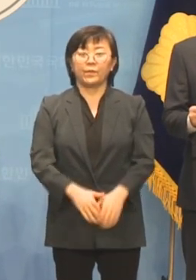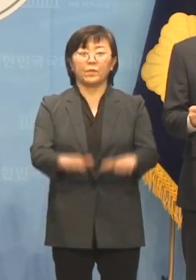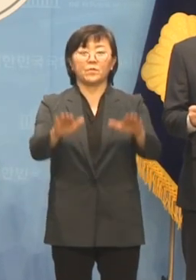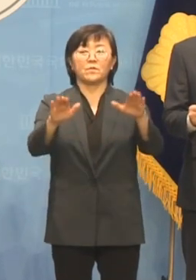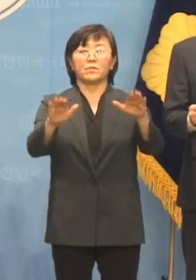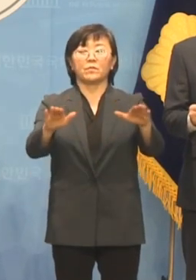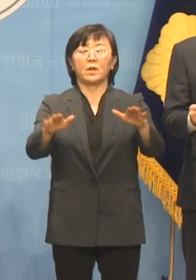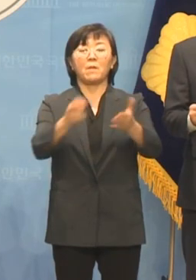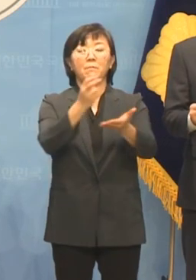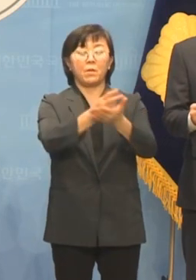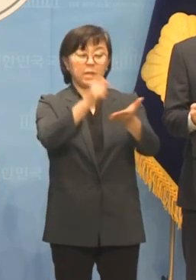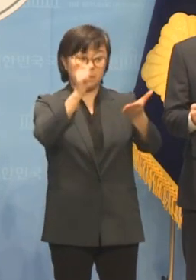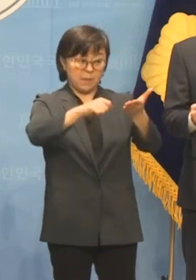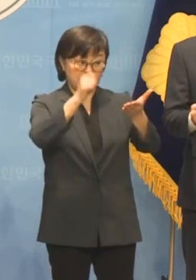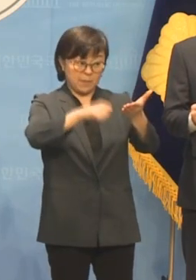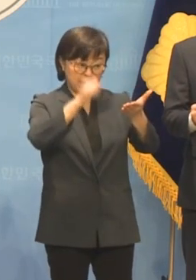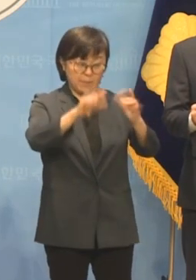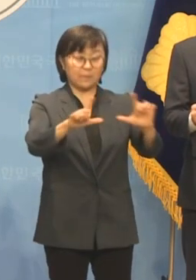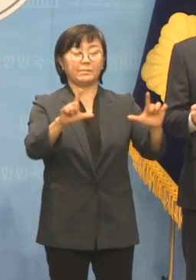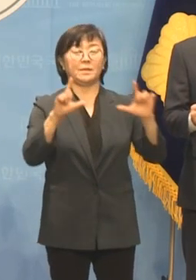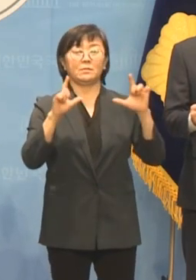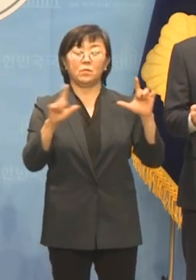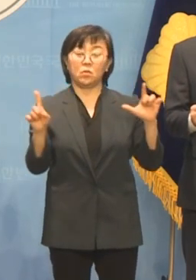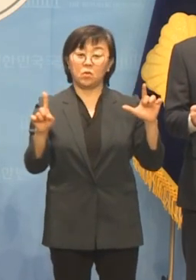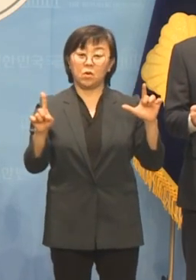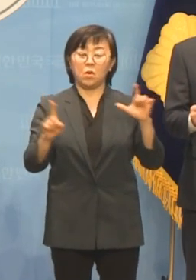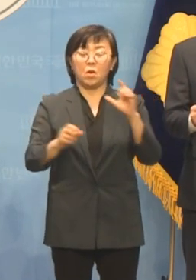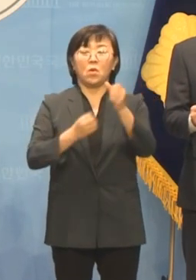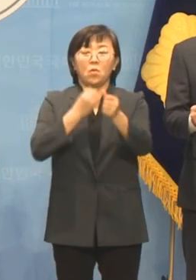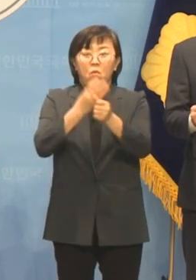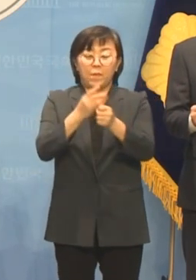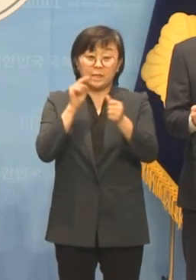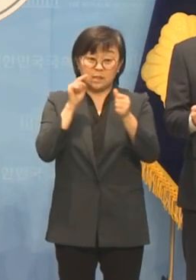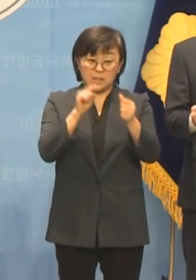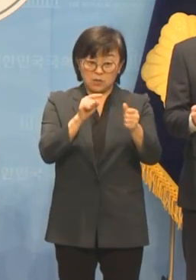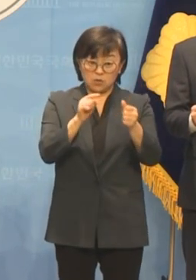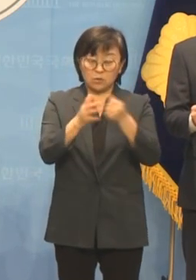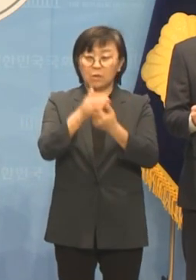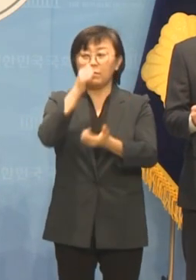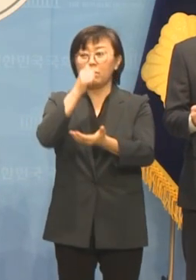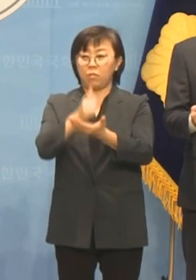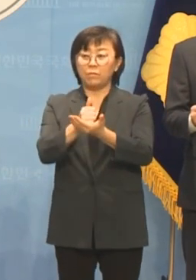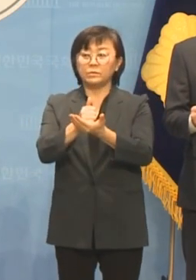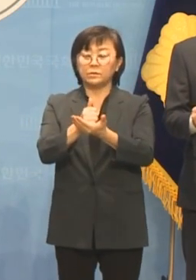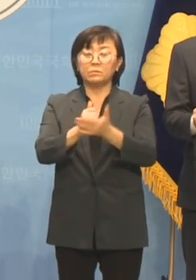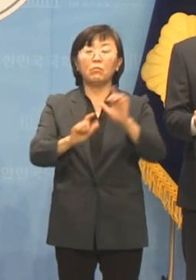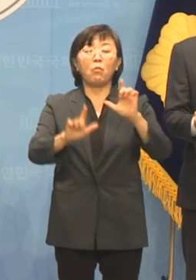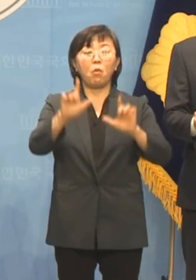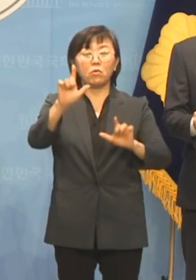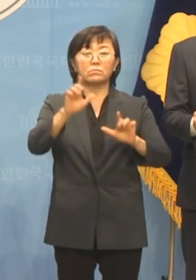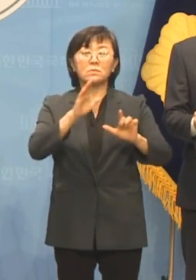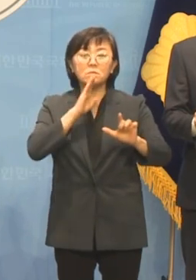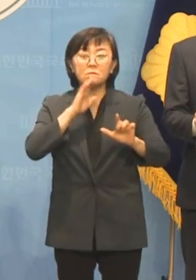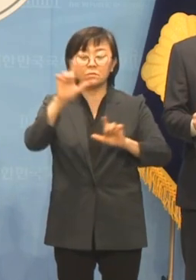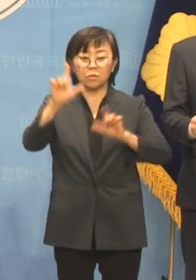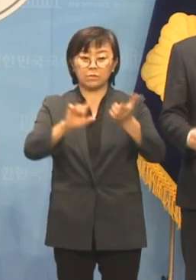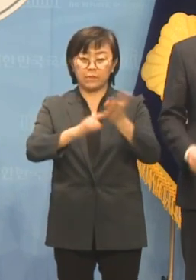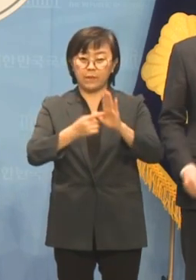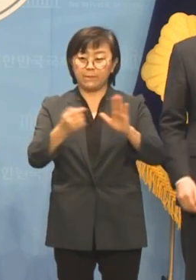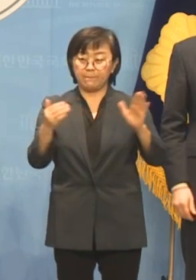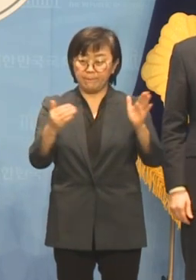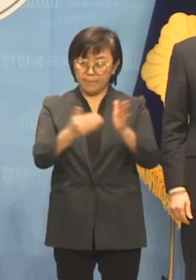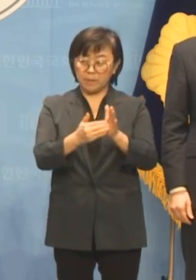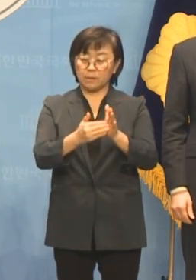이번 법원의 판결로 인해서 고발 사주의 범죄의 실상이 명백하게